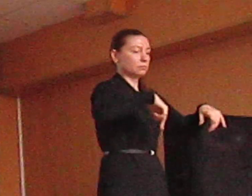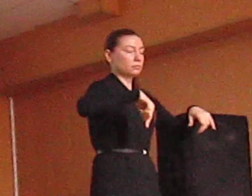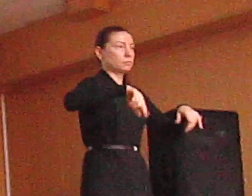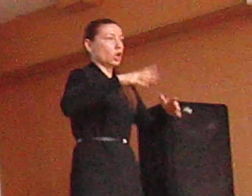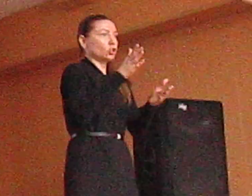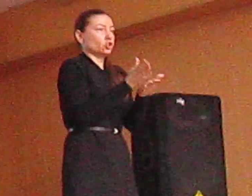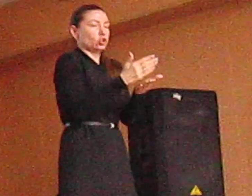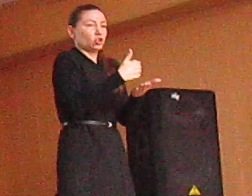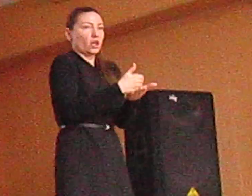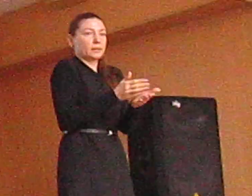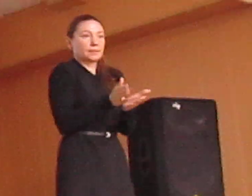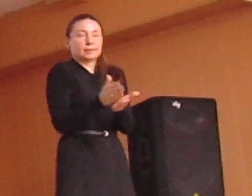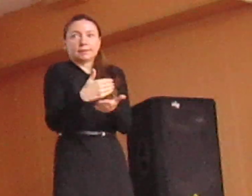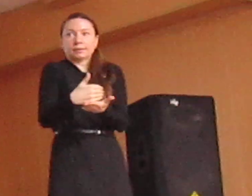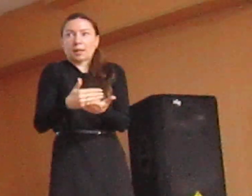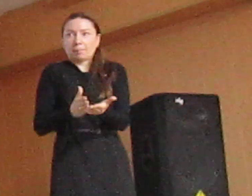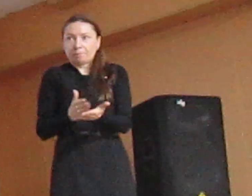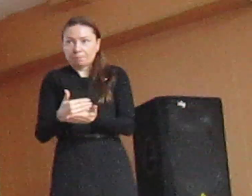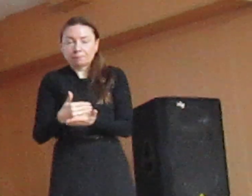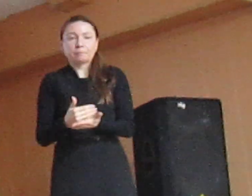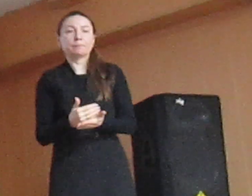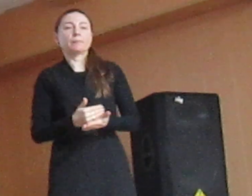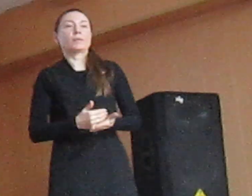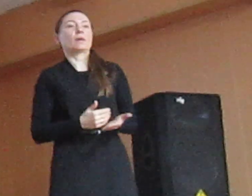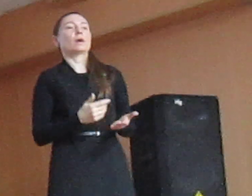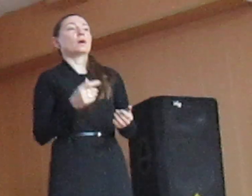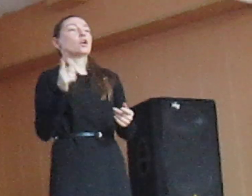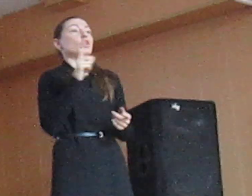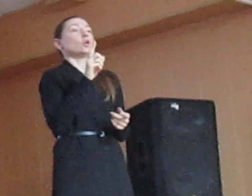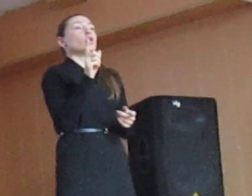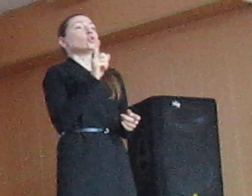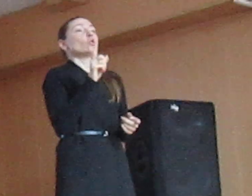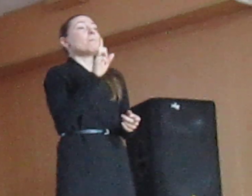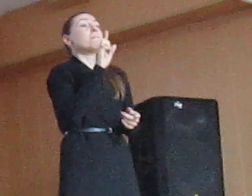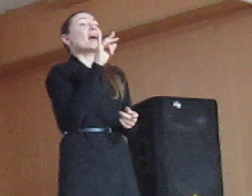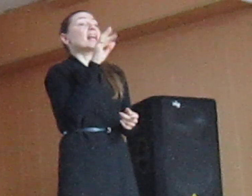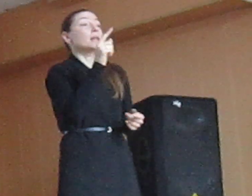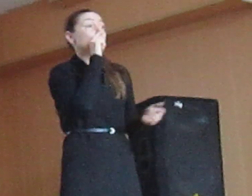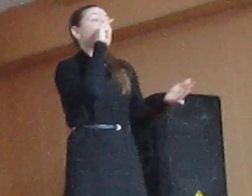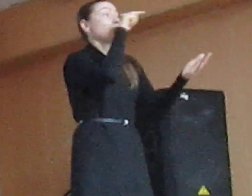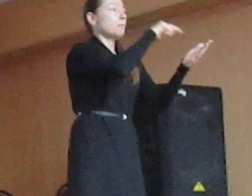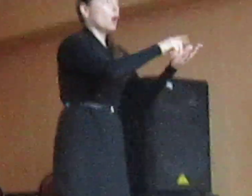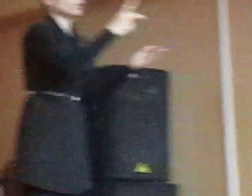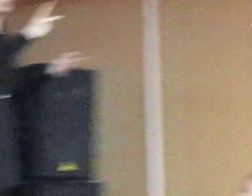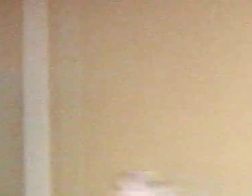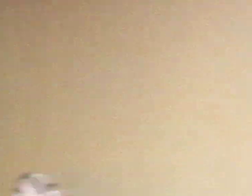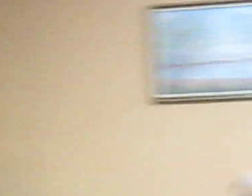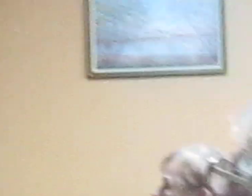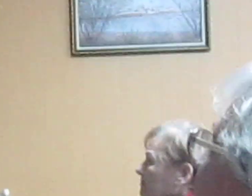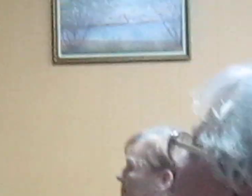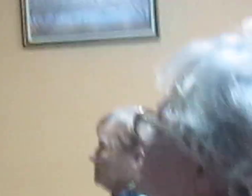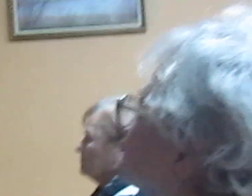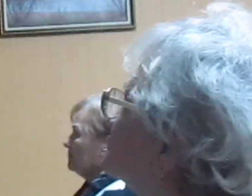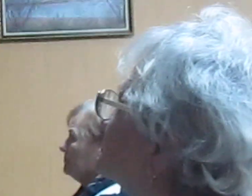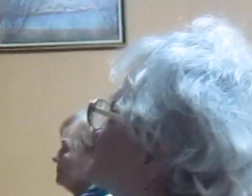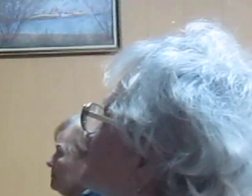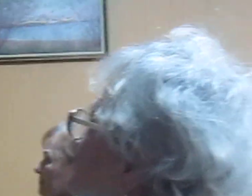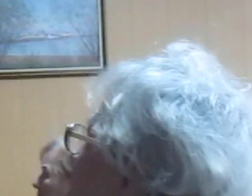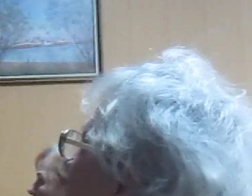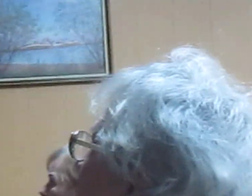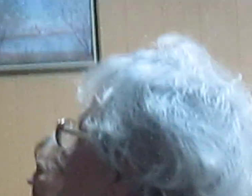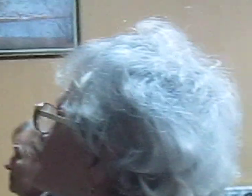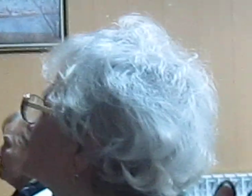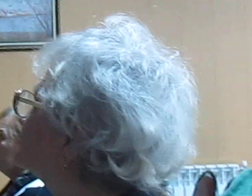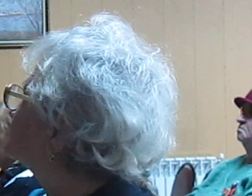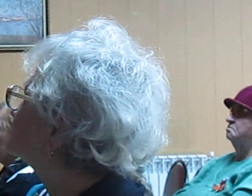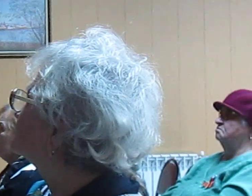частям. Но для того, чтобы взять Берлин, сначала предстояло взять Польшу. Вот за Польшу вот положили